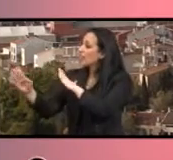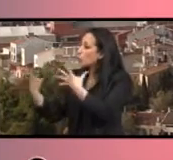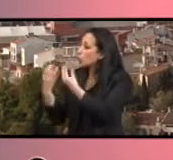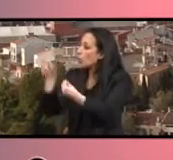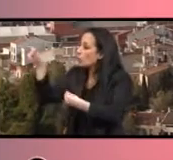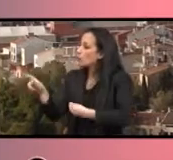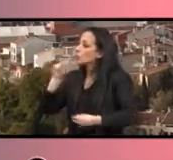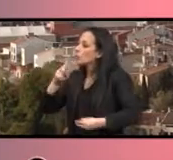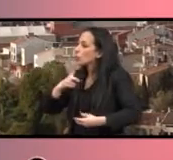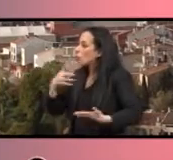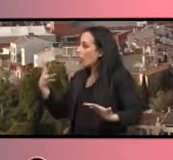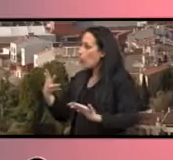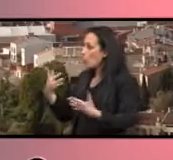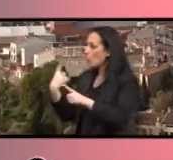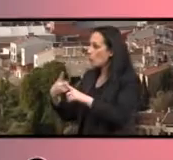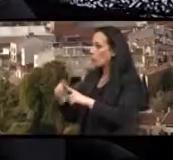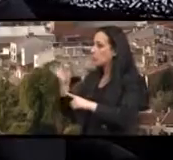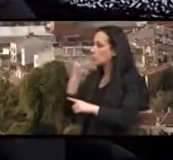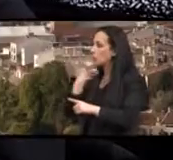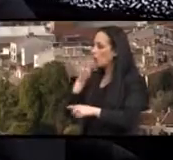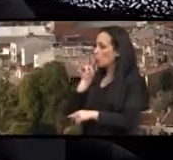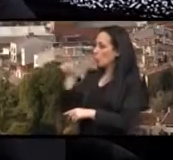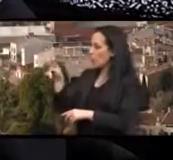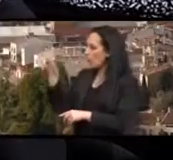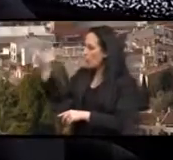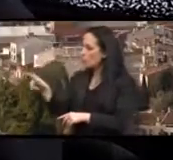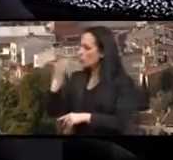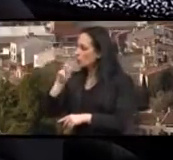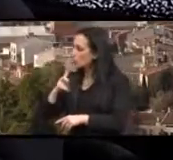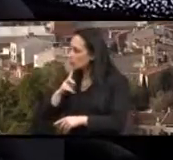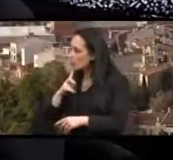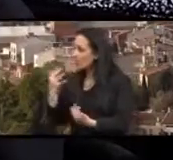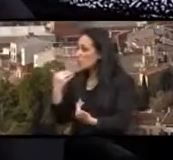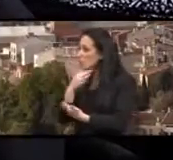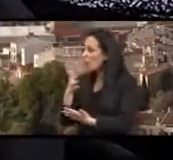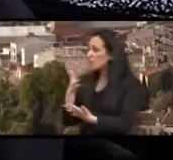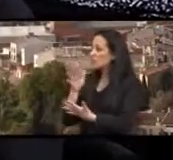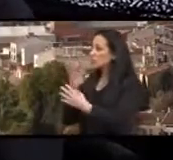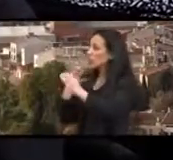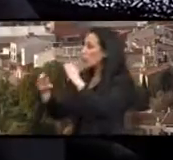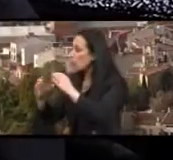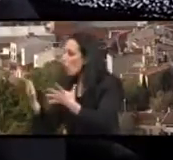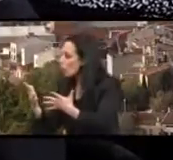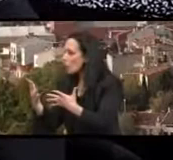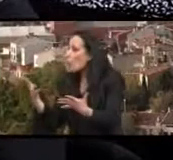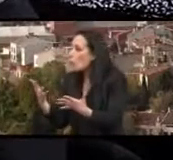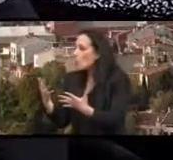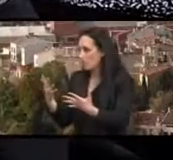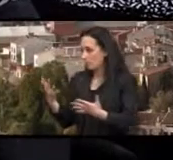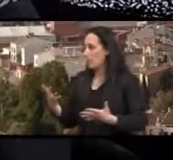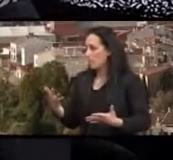toco, miro... Perquè et sents impotent de veure que no pots fer, no sé, que no saps què fer.